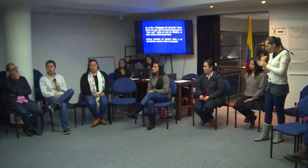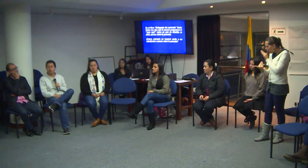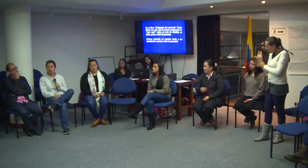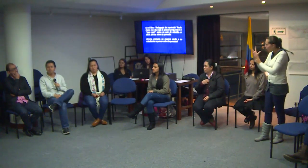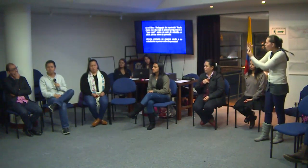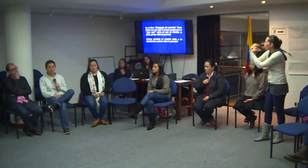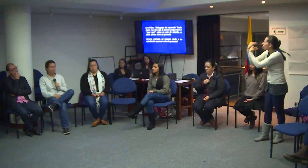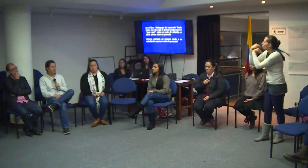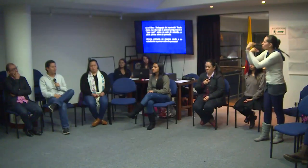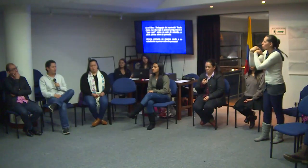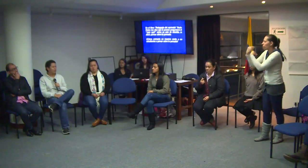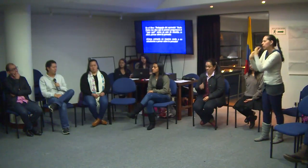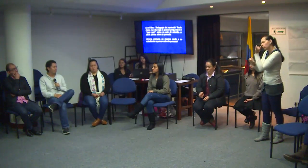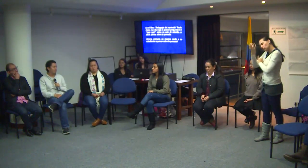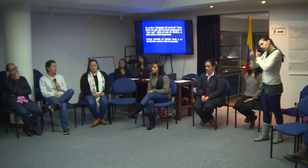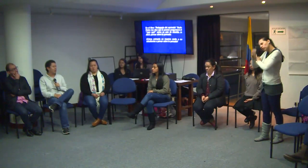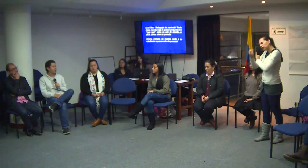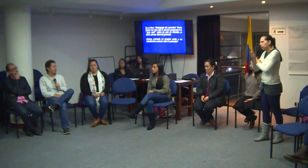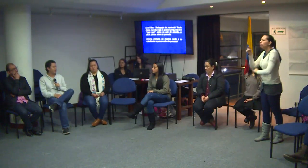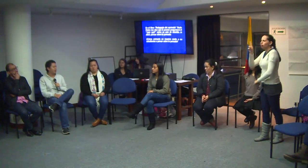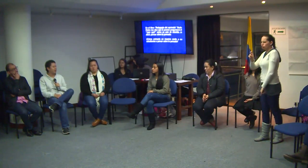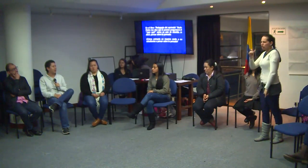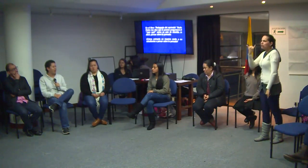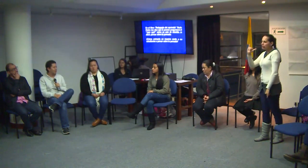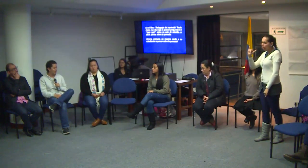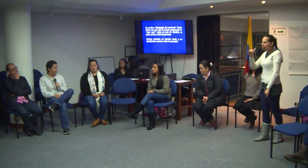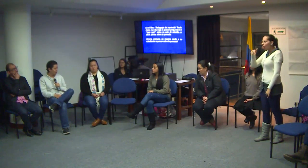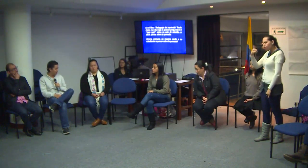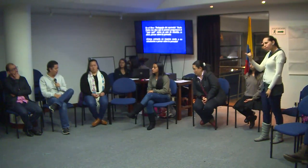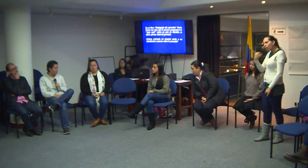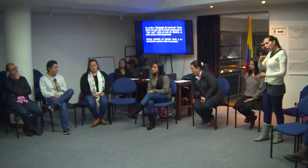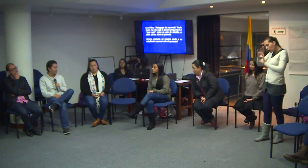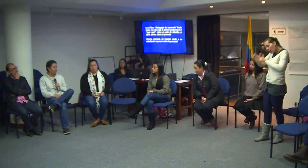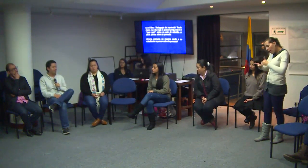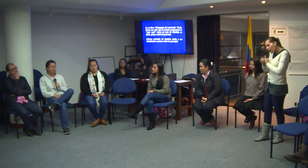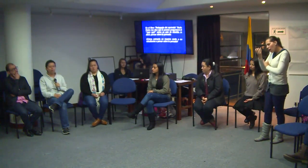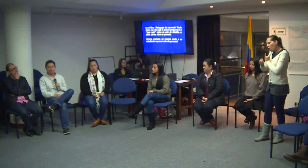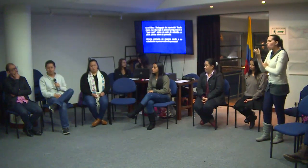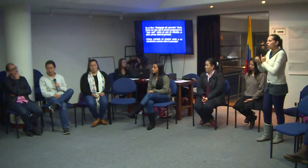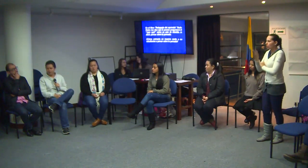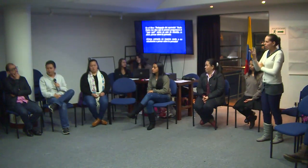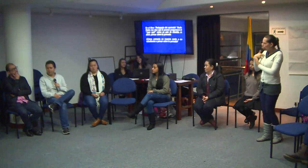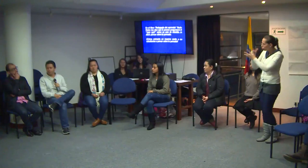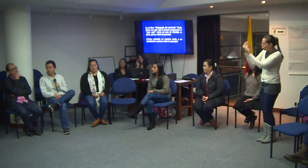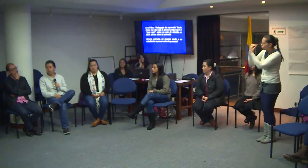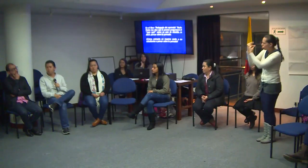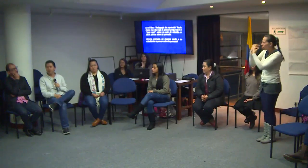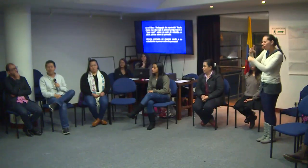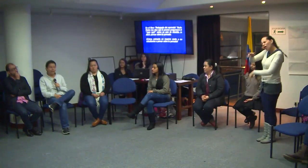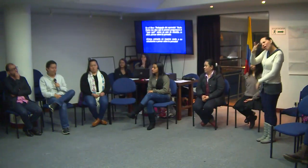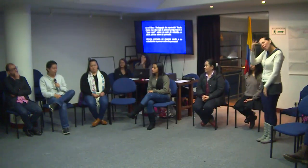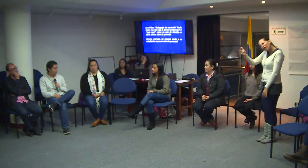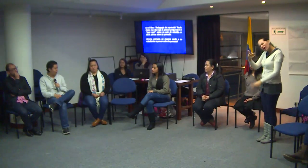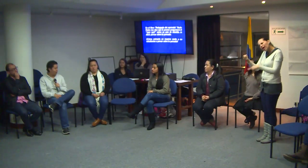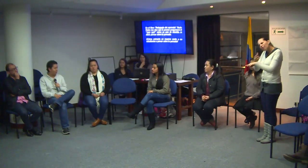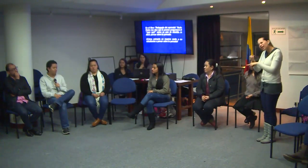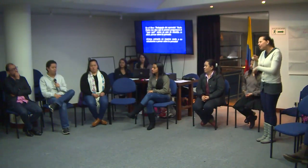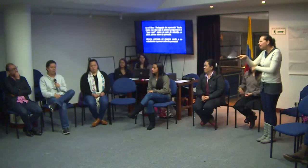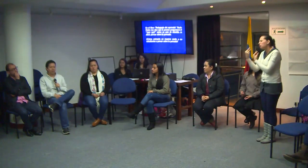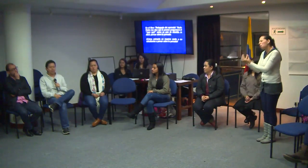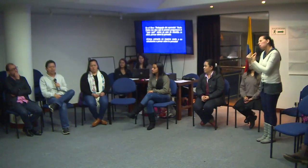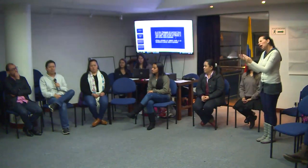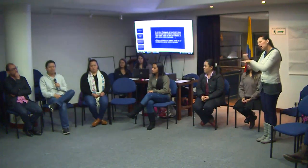formación pedagógica. Yo desde sexto de bachillerato empiezo a ver clases de pedagogía, el por qué ser maestro, el para qué es un